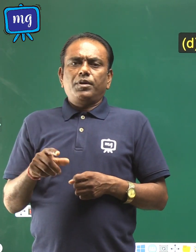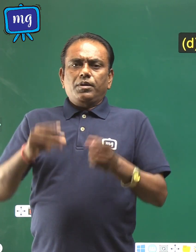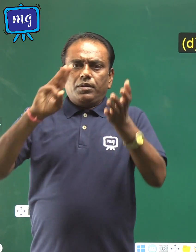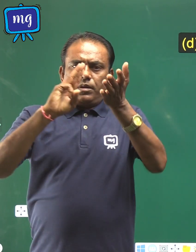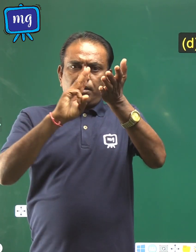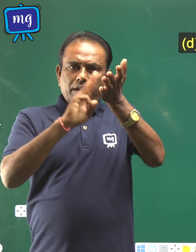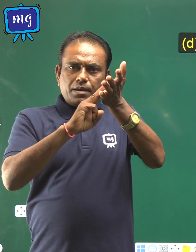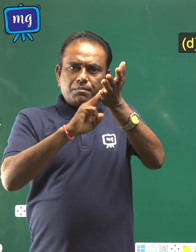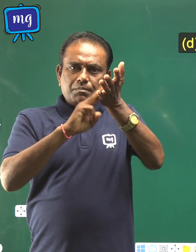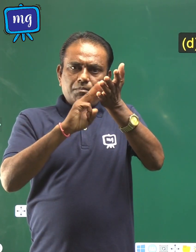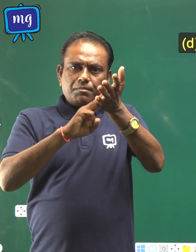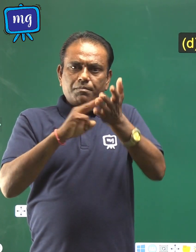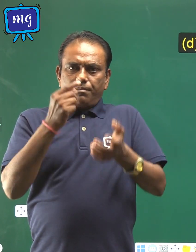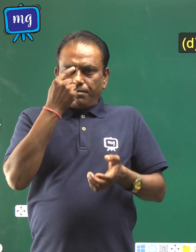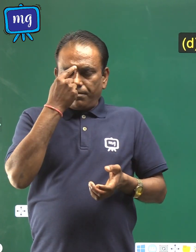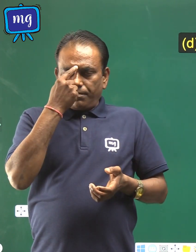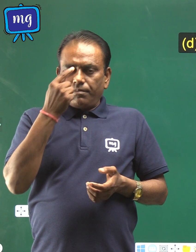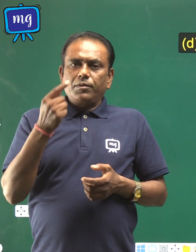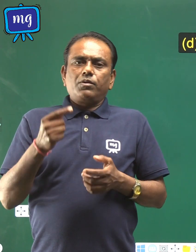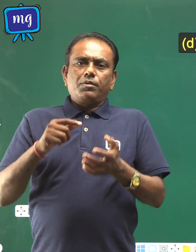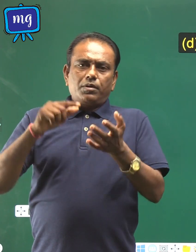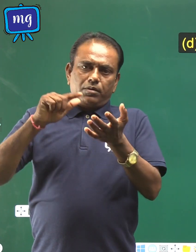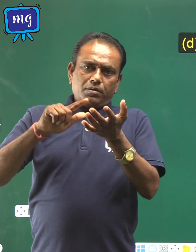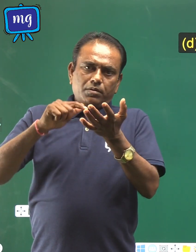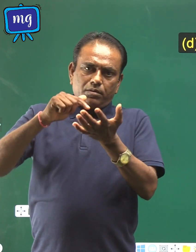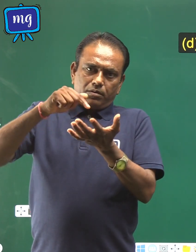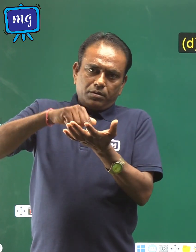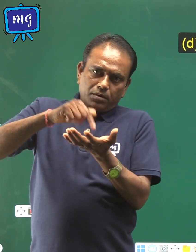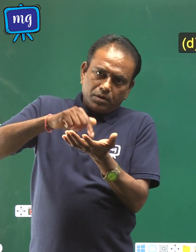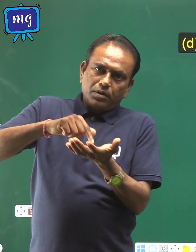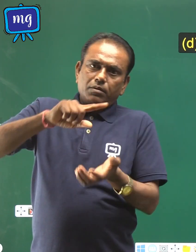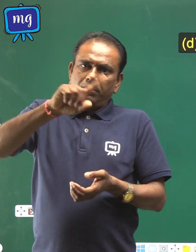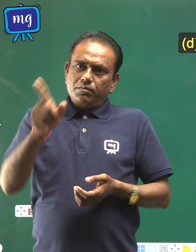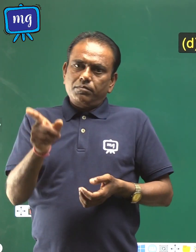M बिंदु पर रख के काटेंगे एक चाप,